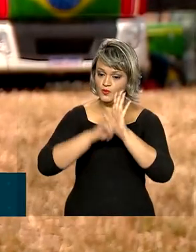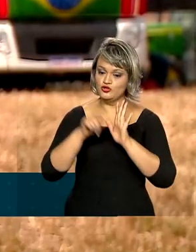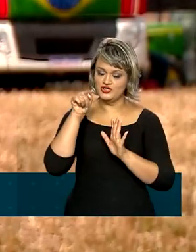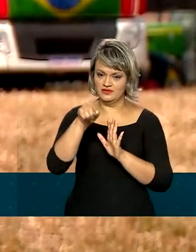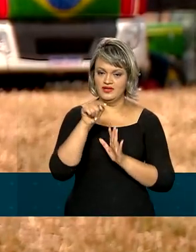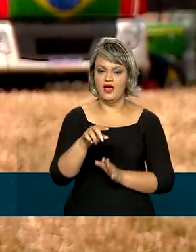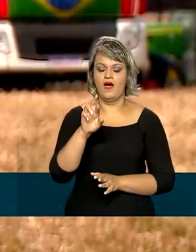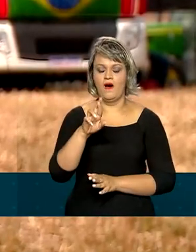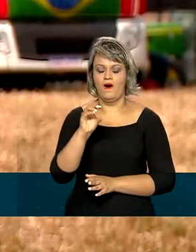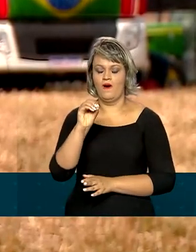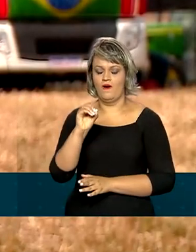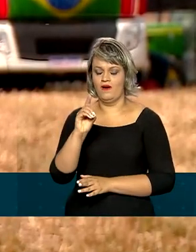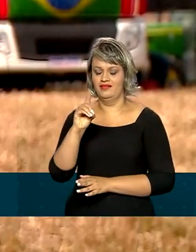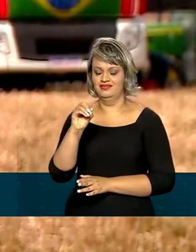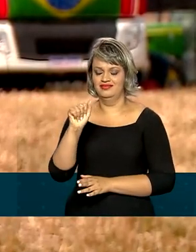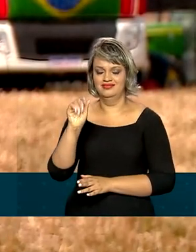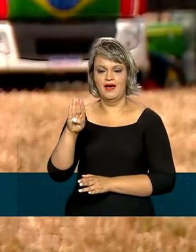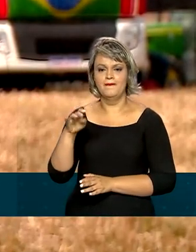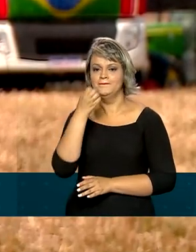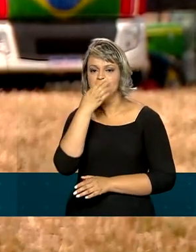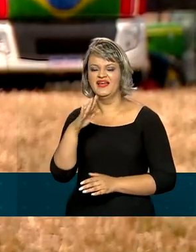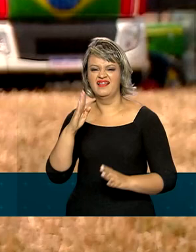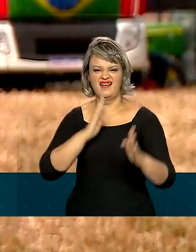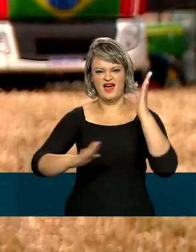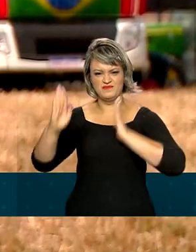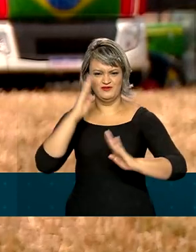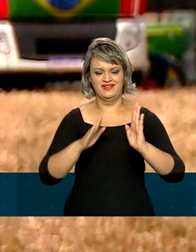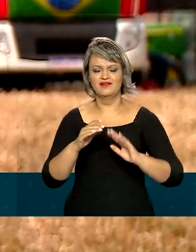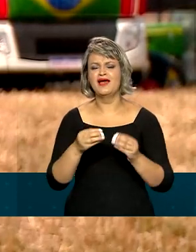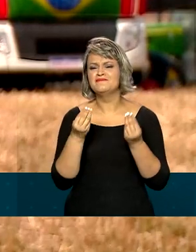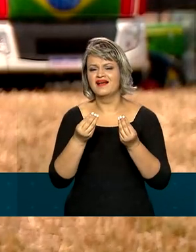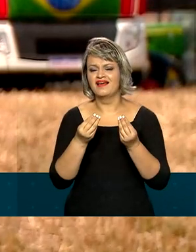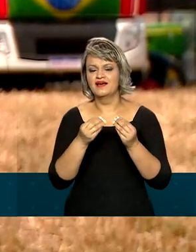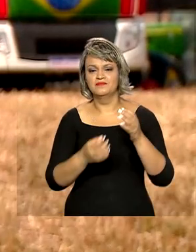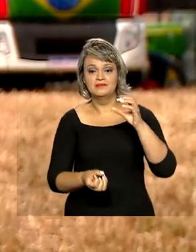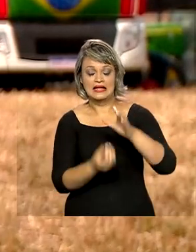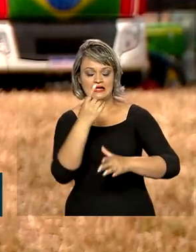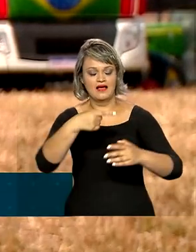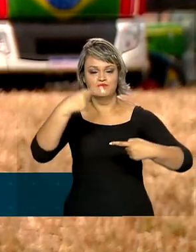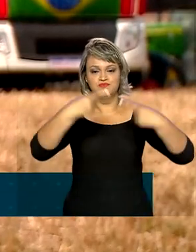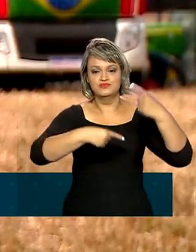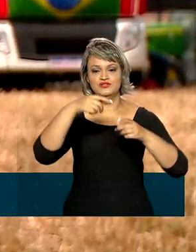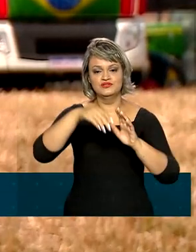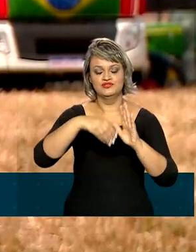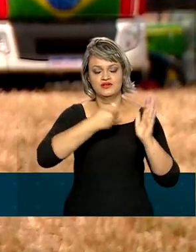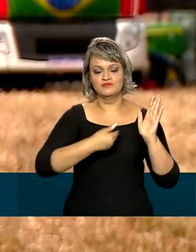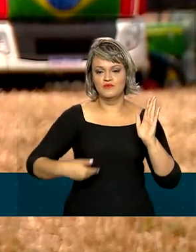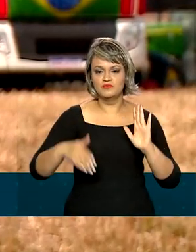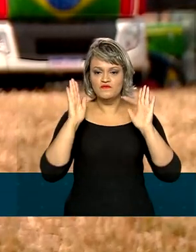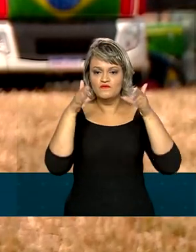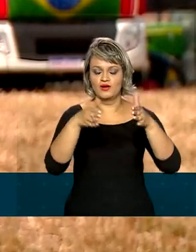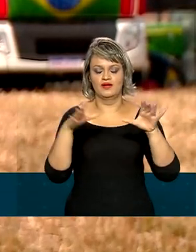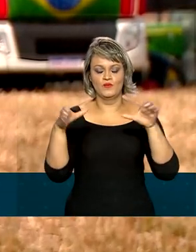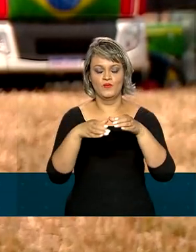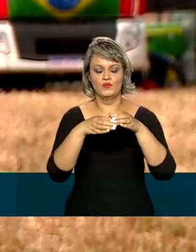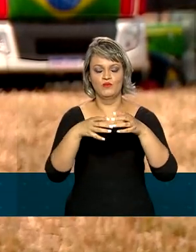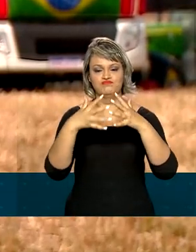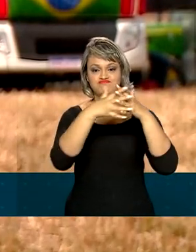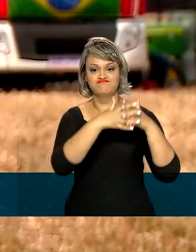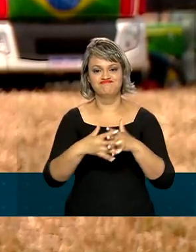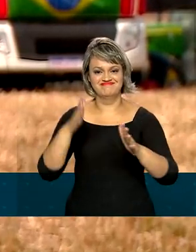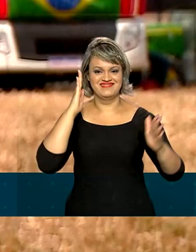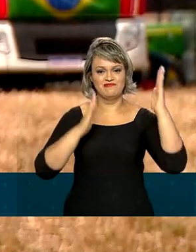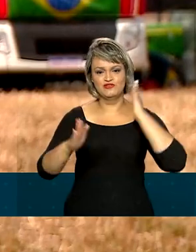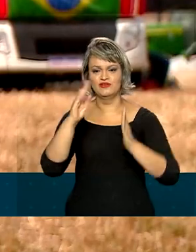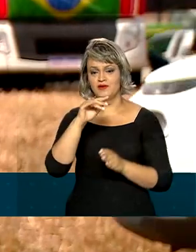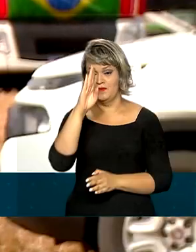um projeto que surgiu para criar políticas públicas voltadas especificamente para os caminhoneiros, principalmente os